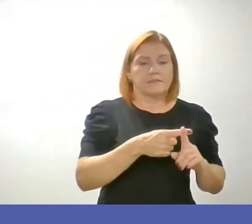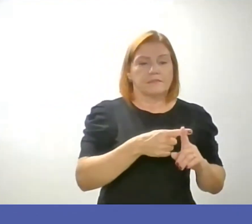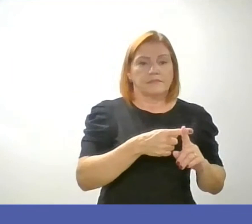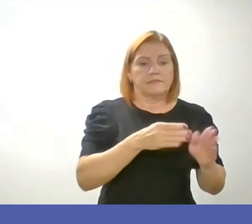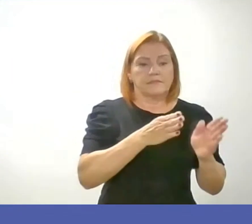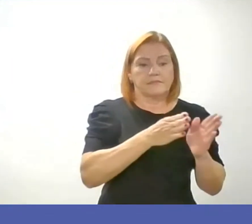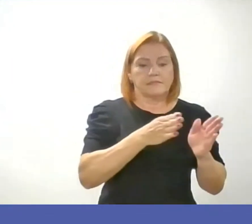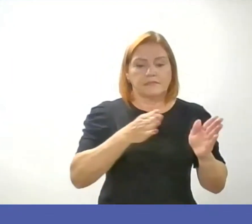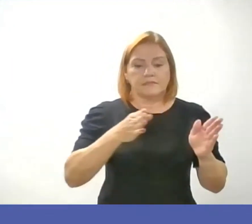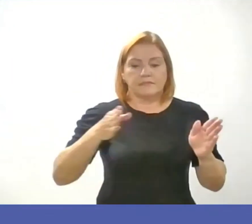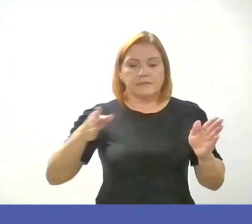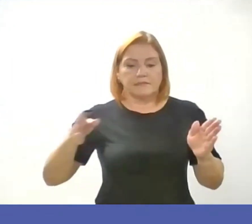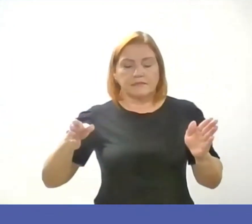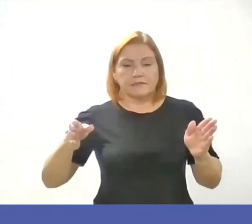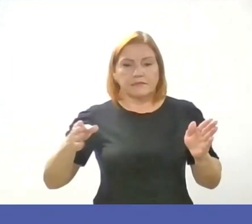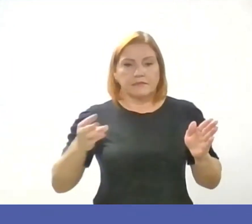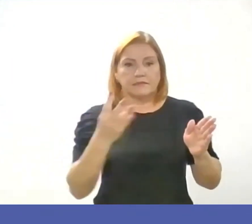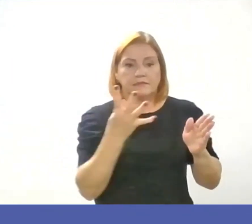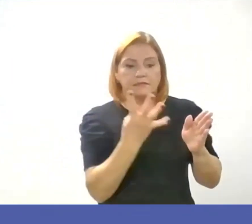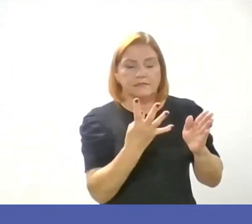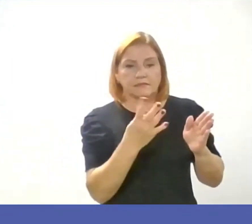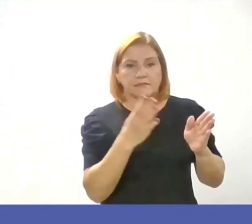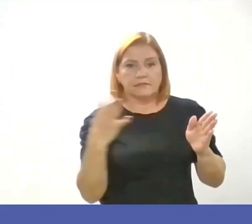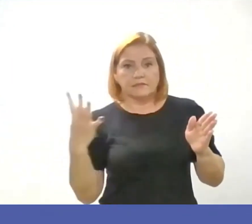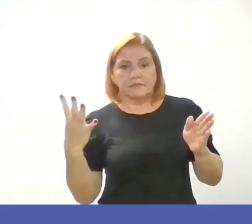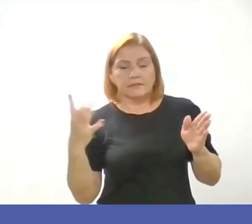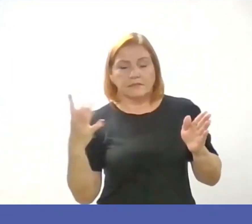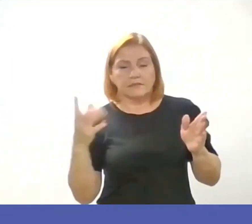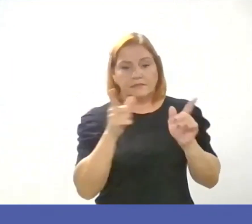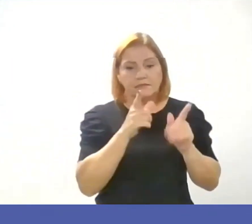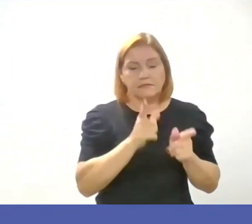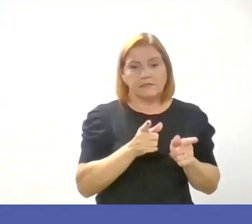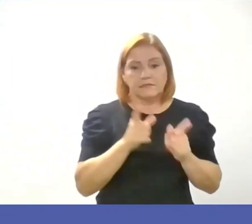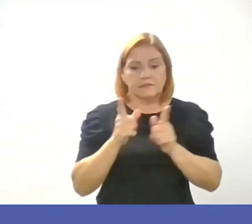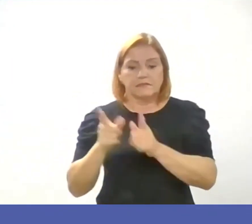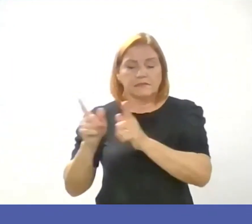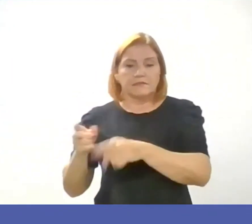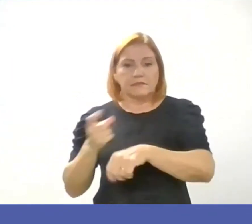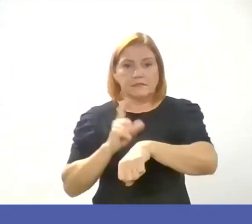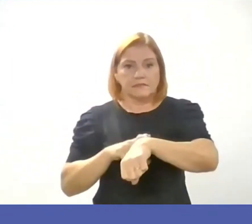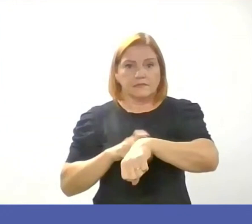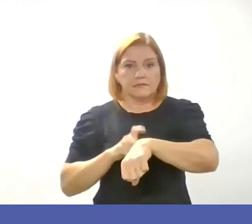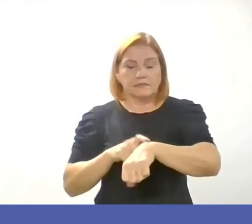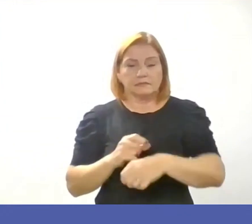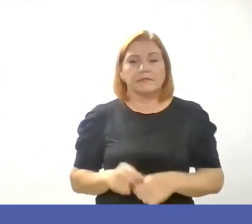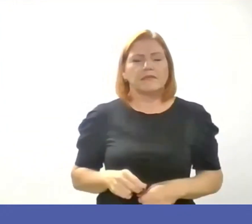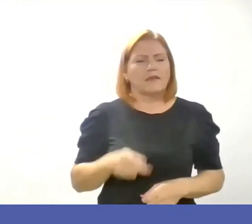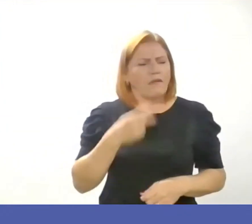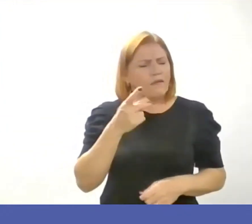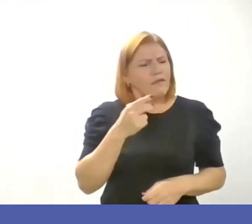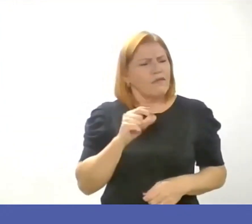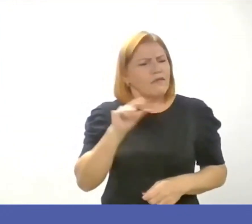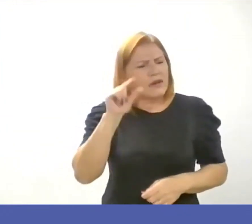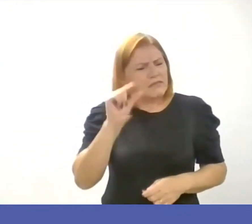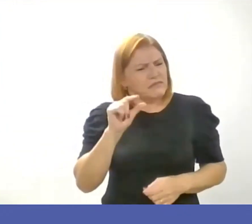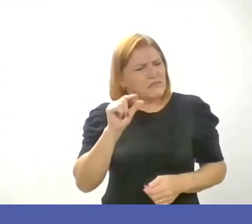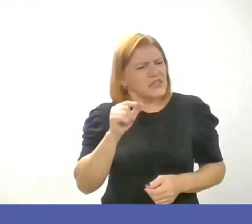coisa pequena, mas, irmãos, é uma grande revelação.